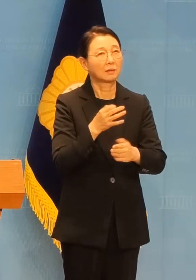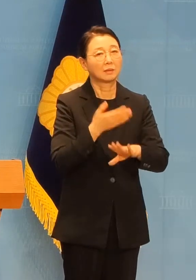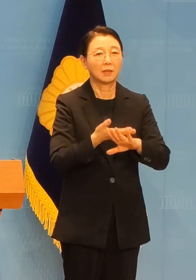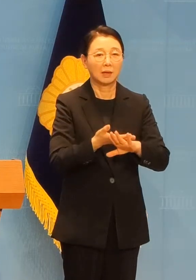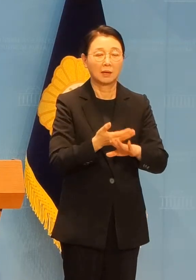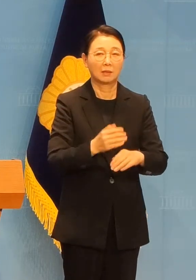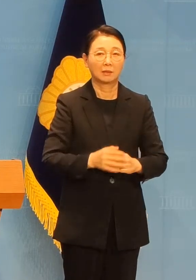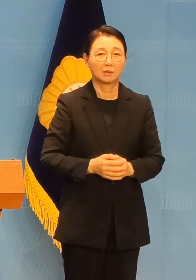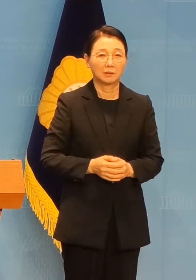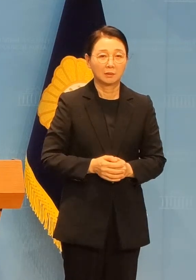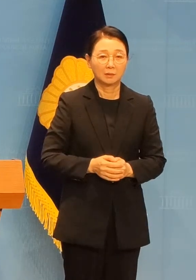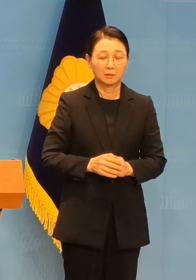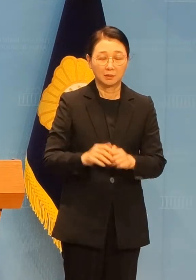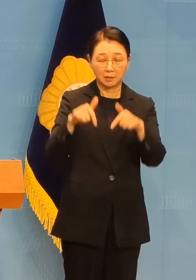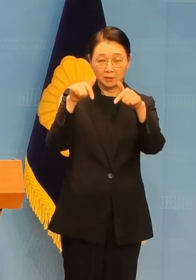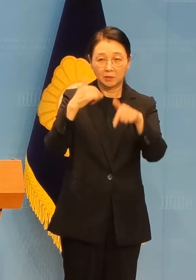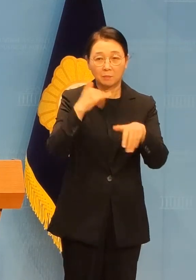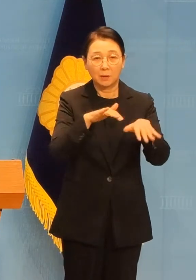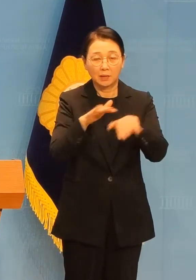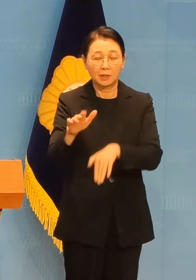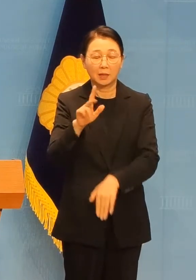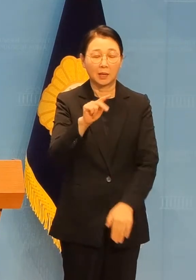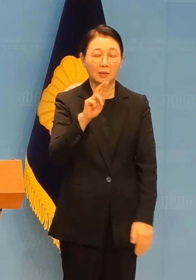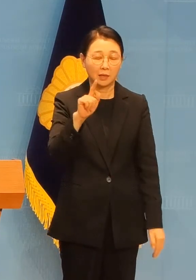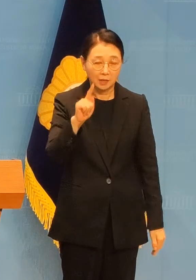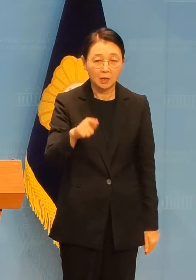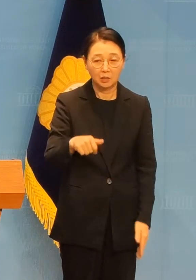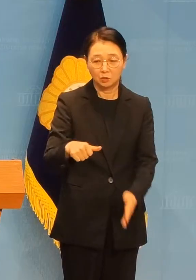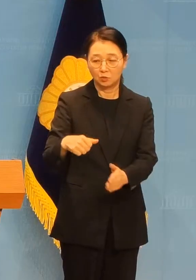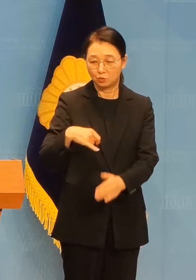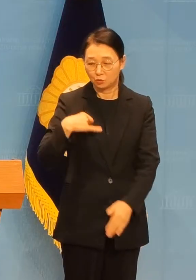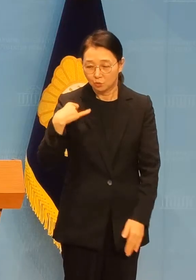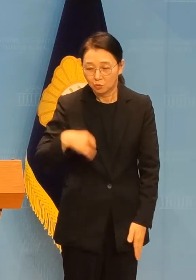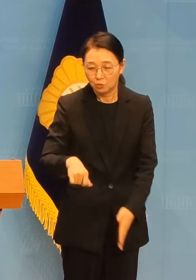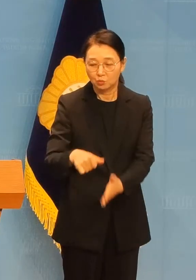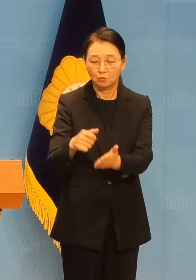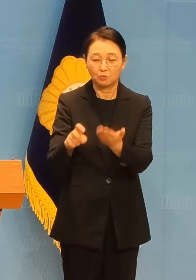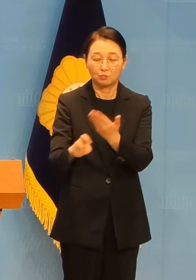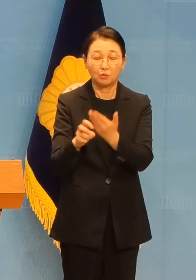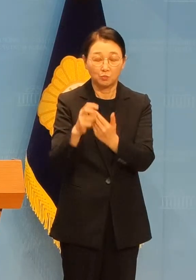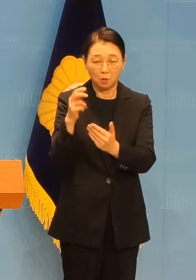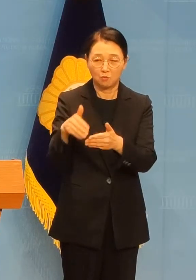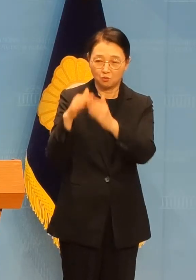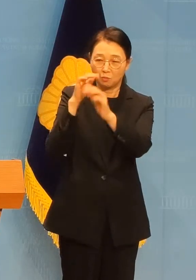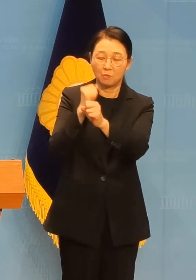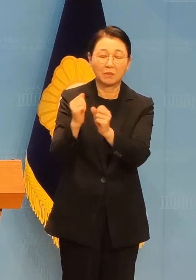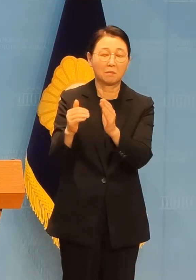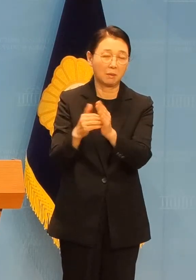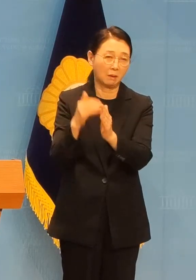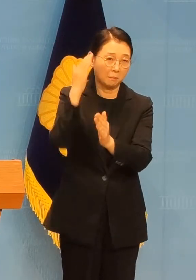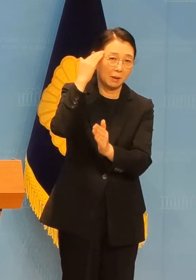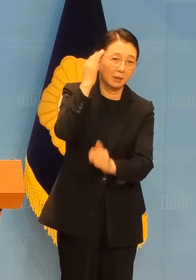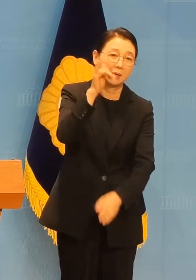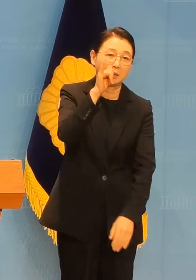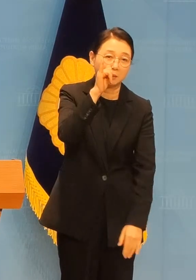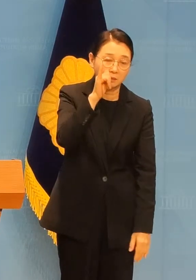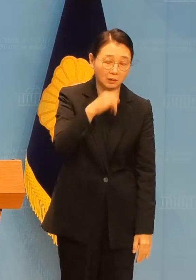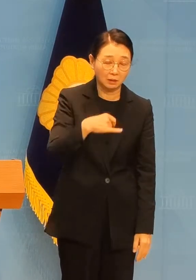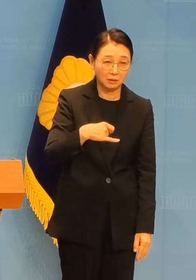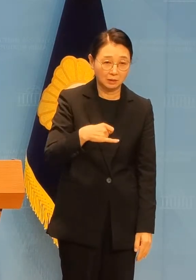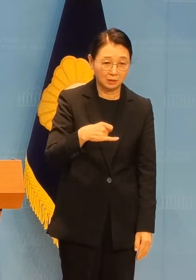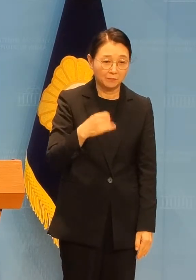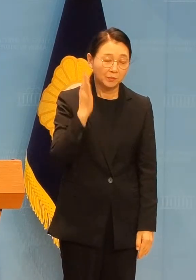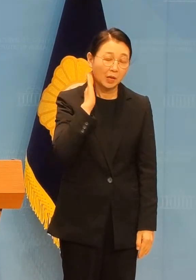서해 NLL의 중국 불법 구조물로 유린당하고 있는데 대통령은 경계에서 살짝